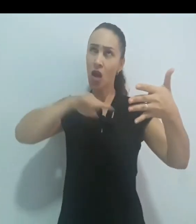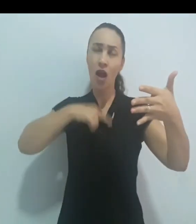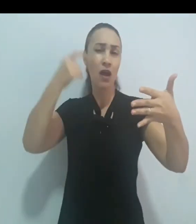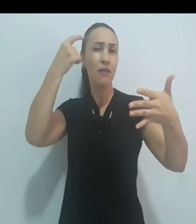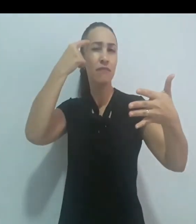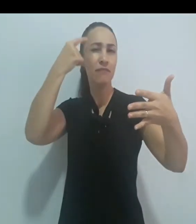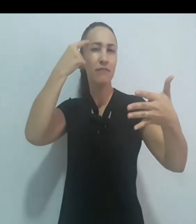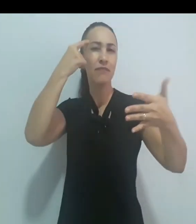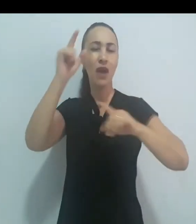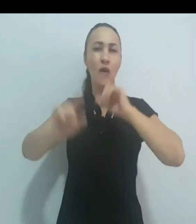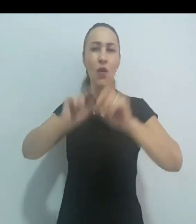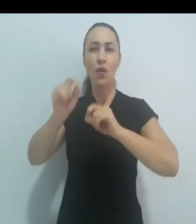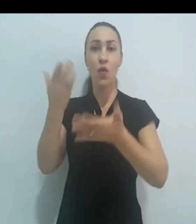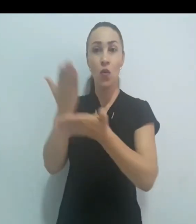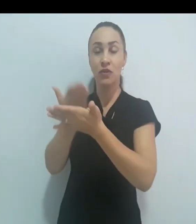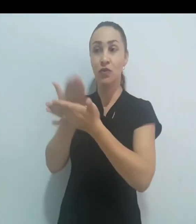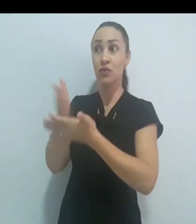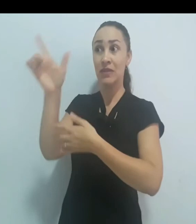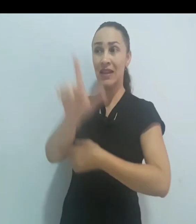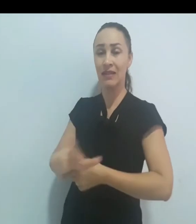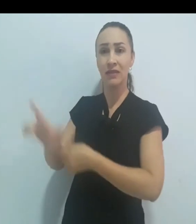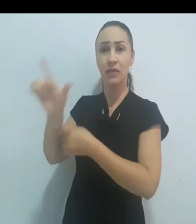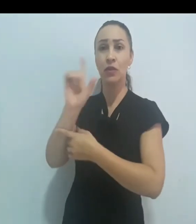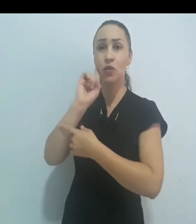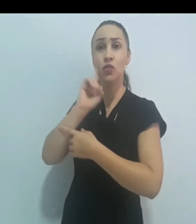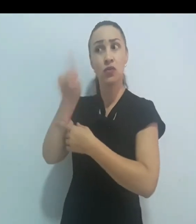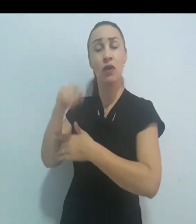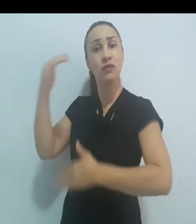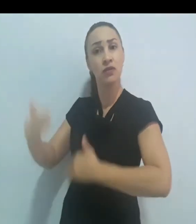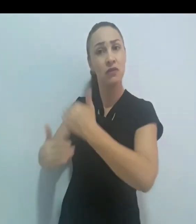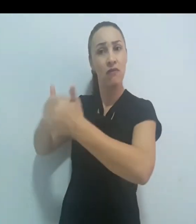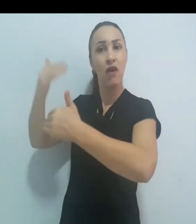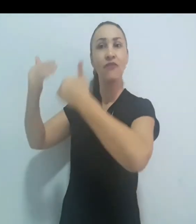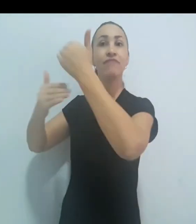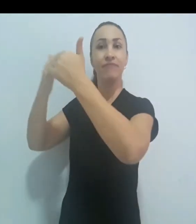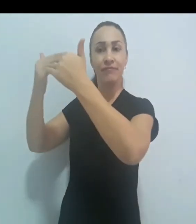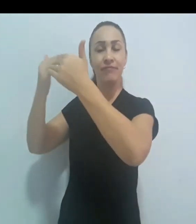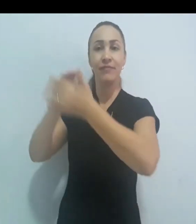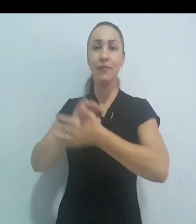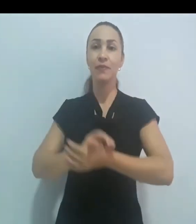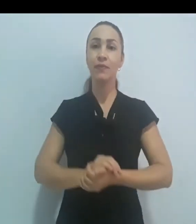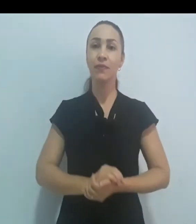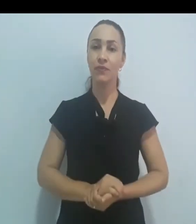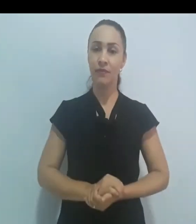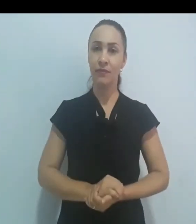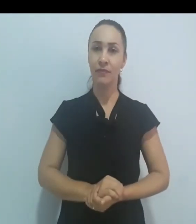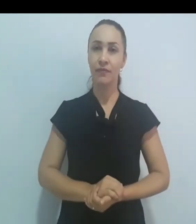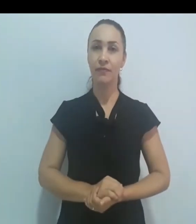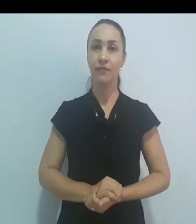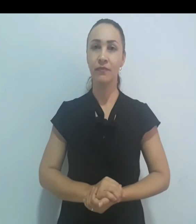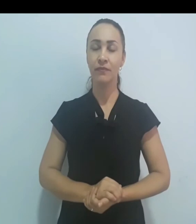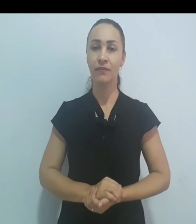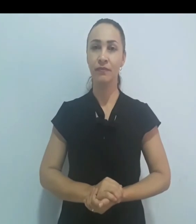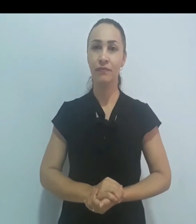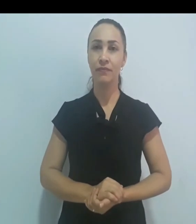gente pensa e que os estudos da literatura surda têm se desenvolvido. É claro que